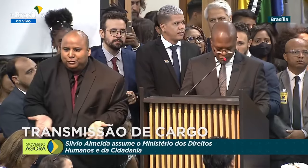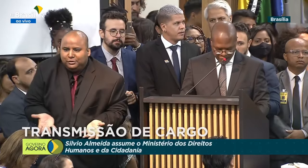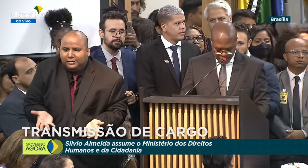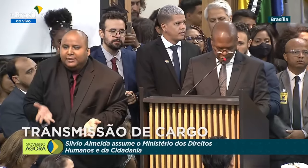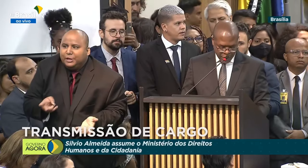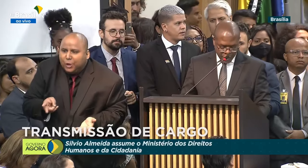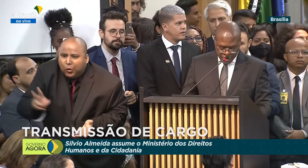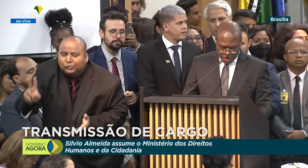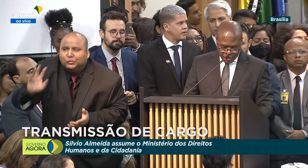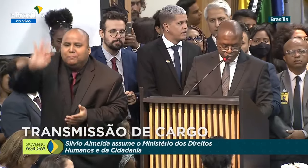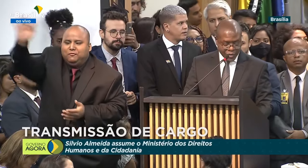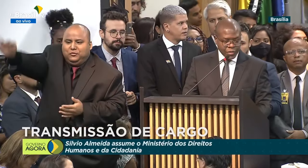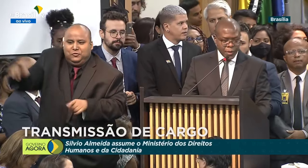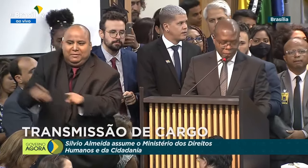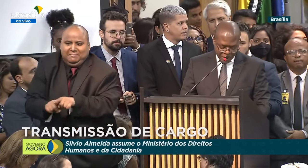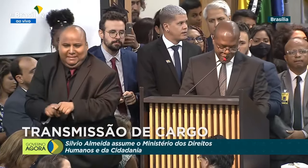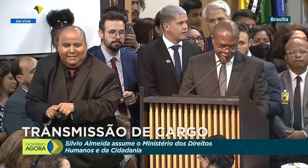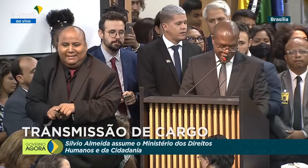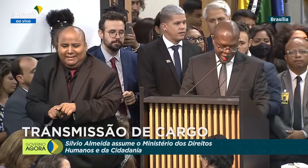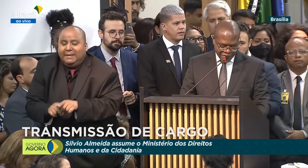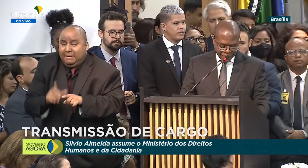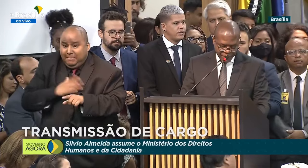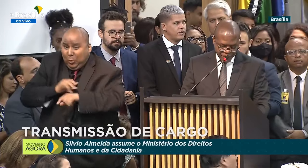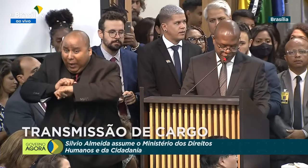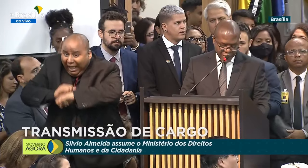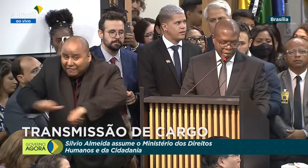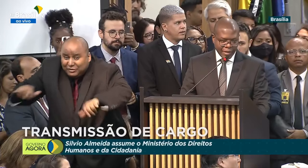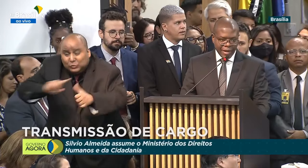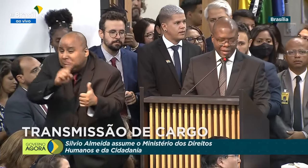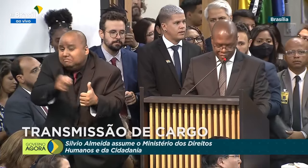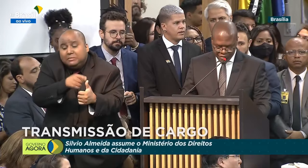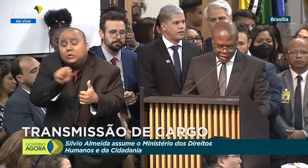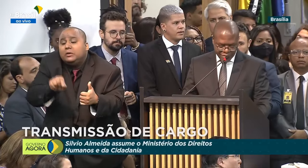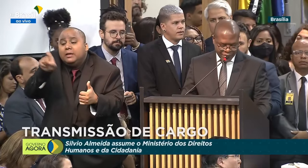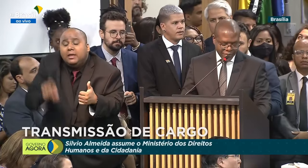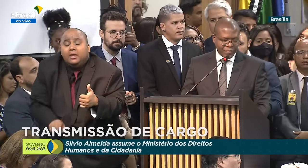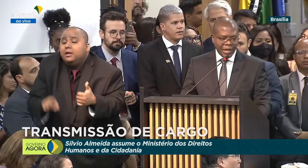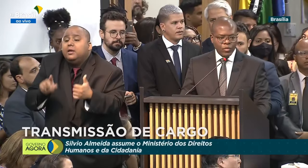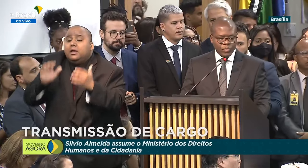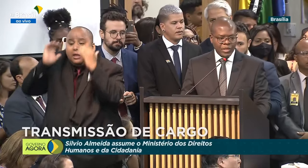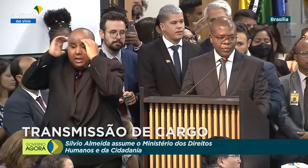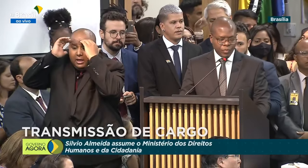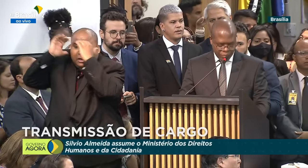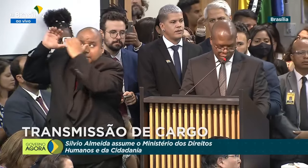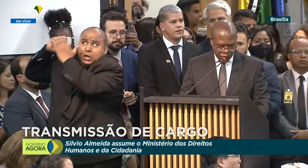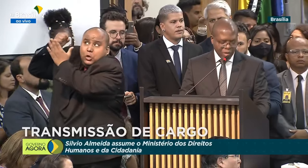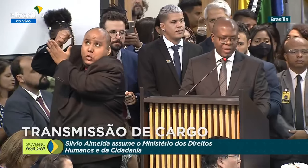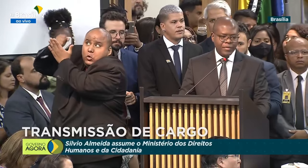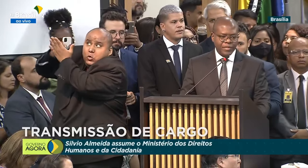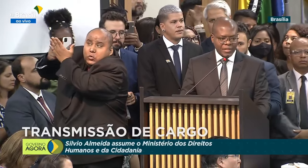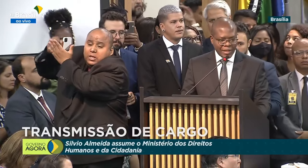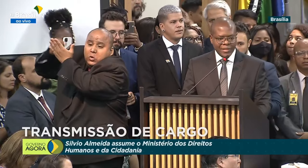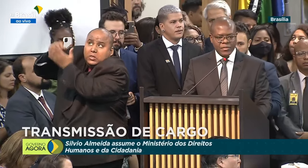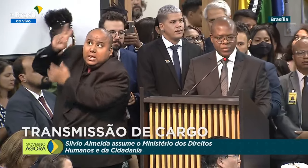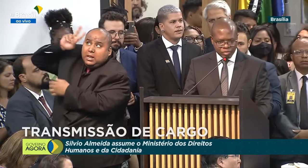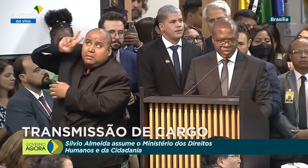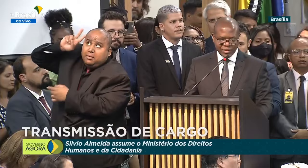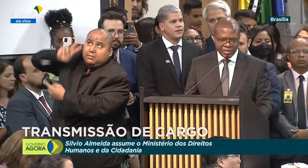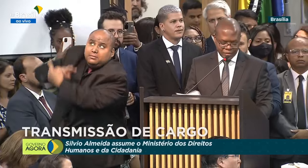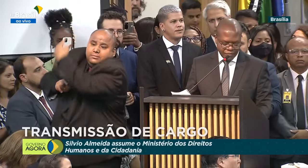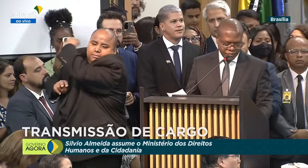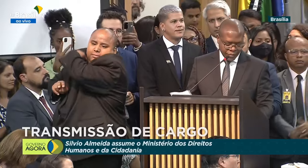direção ao futuro portanto minha primeira mensagem é a reverência a luta por memória verdade